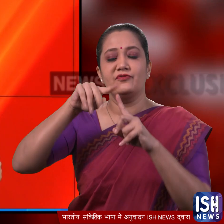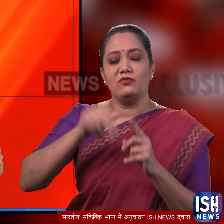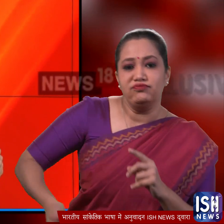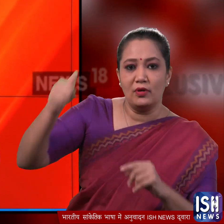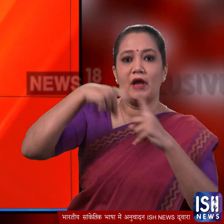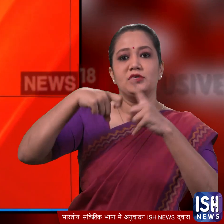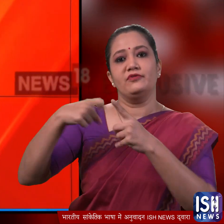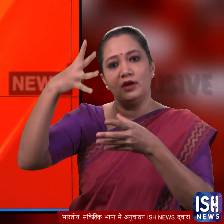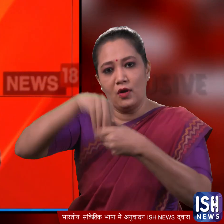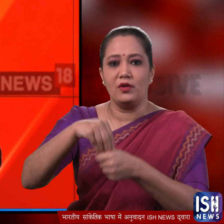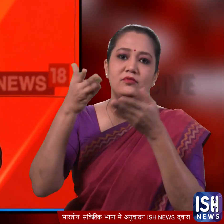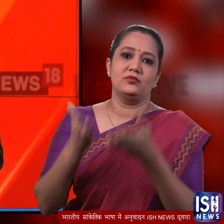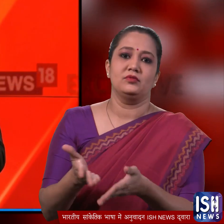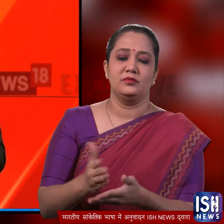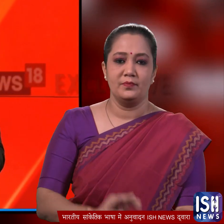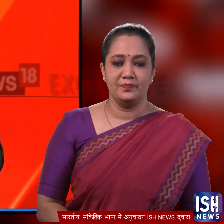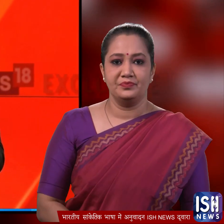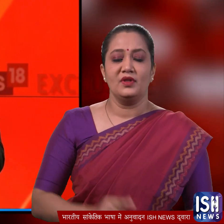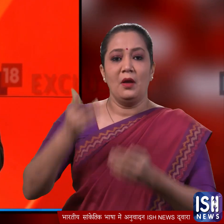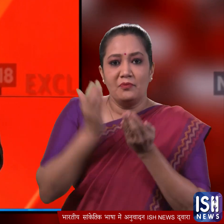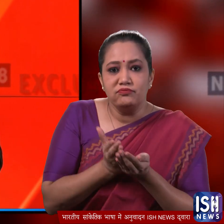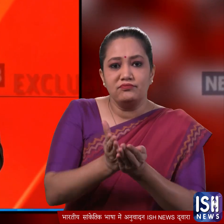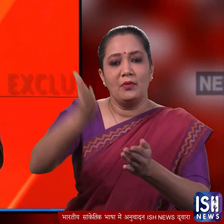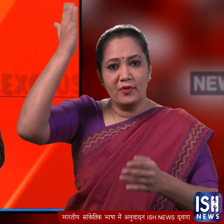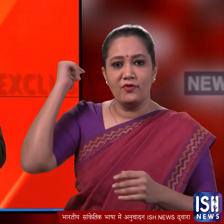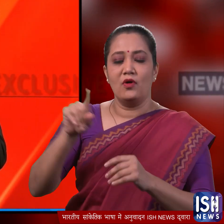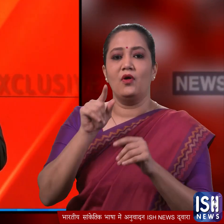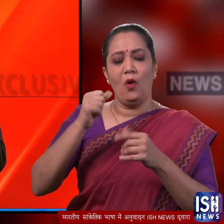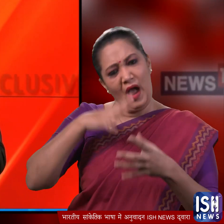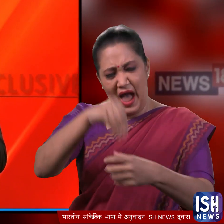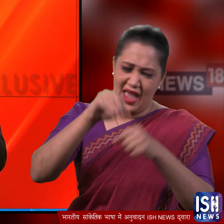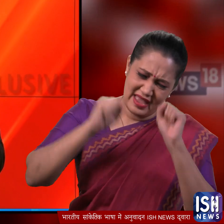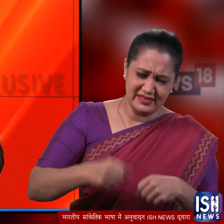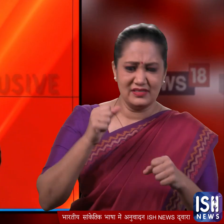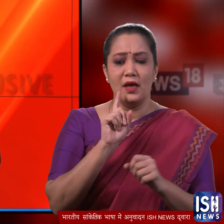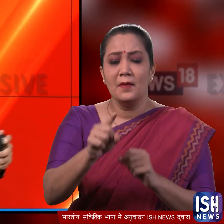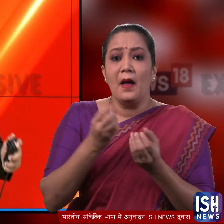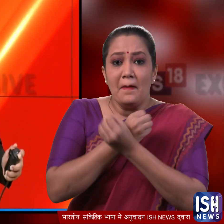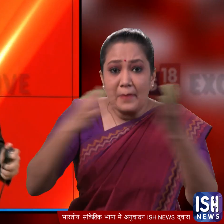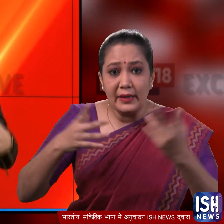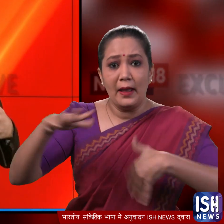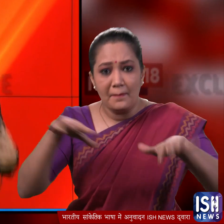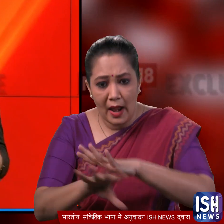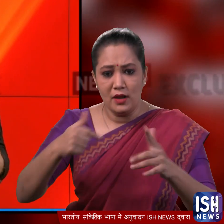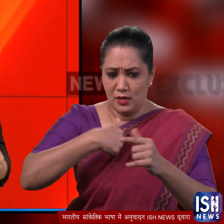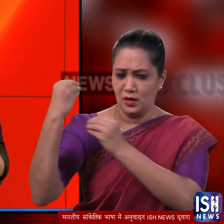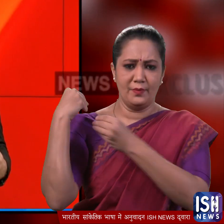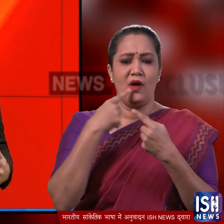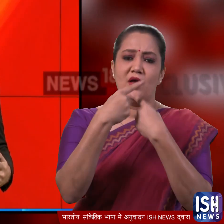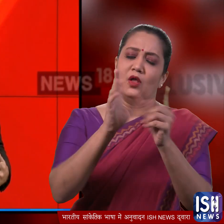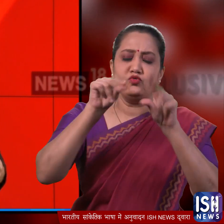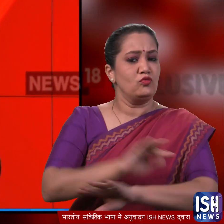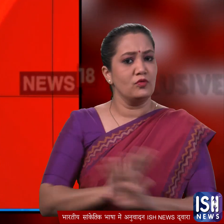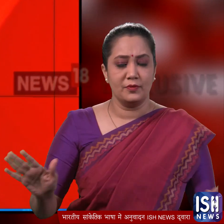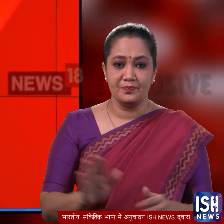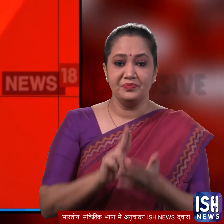टीवी इंडिया के हेड काशिफ खान भी उनके निशाने पर आ गए, जिन्होंने क्रूज पर अपनी मौजूदगी तो कबूल की लेकिन पार्टी का आयोजक होने से इनकार